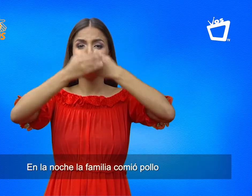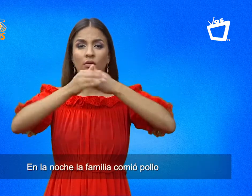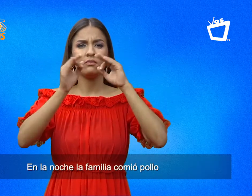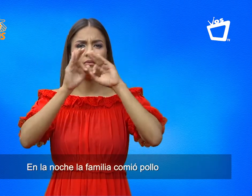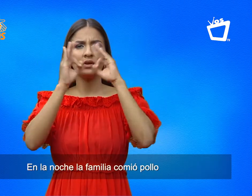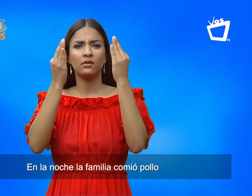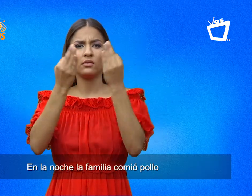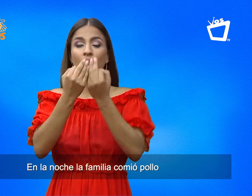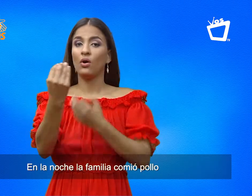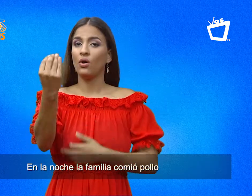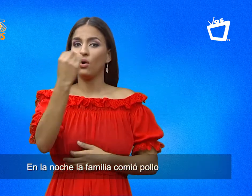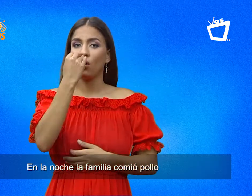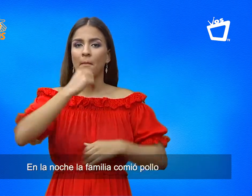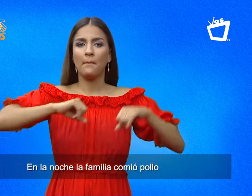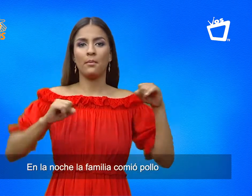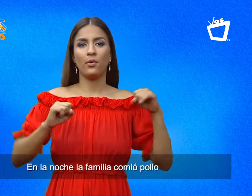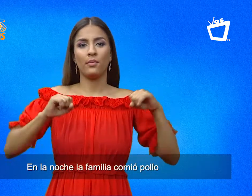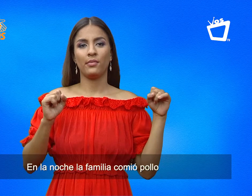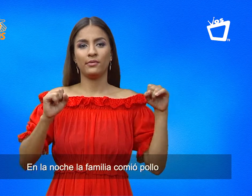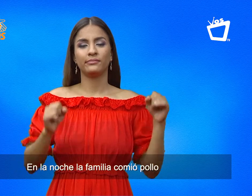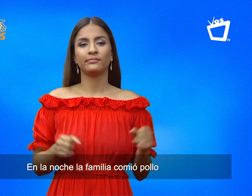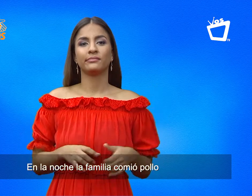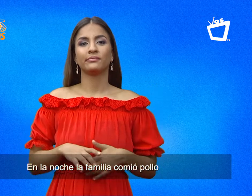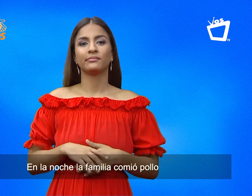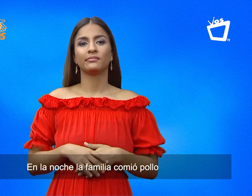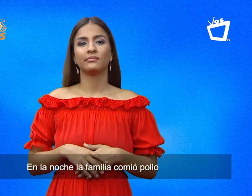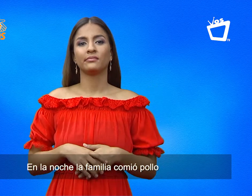en la noche la familia comió pollo